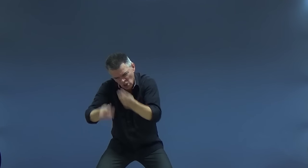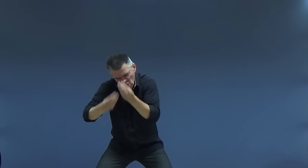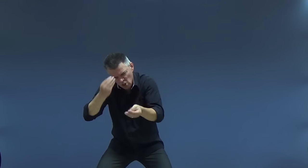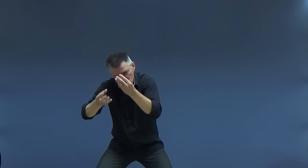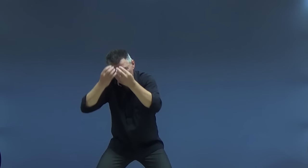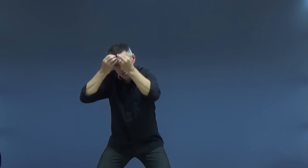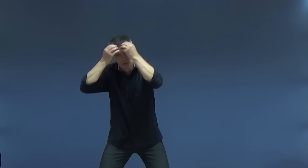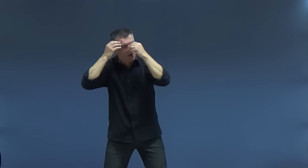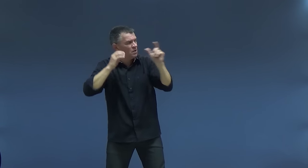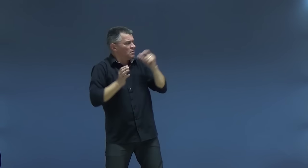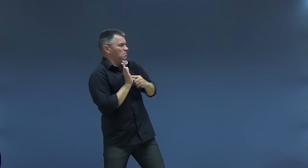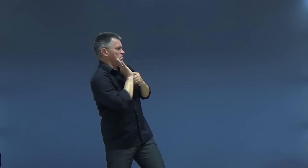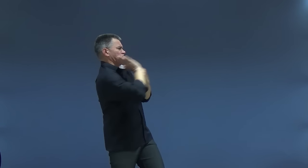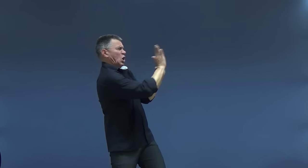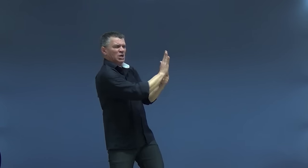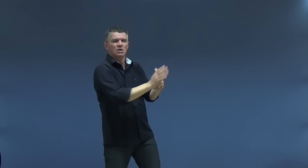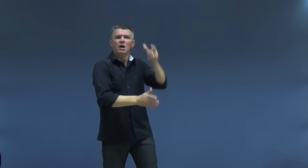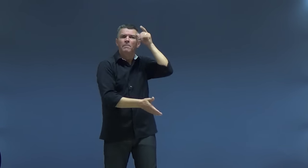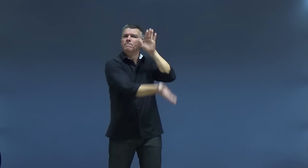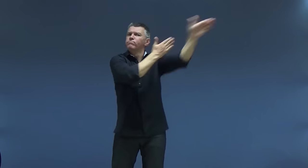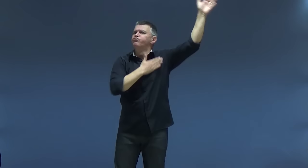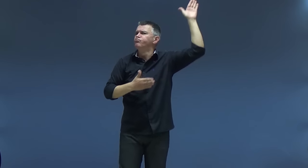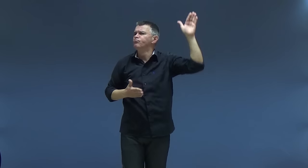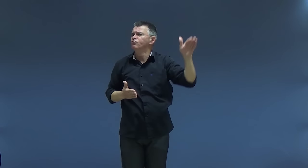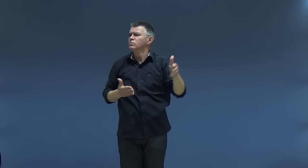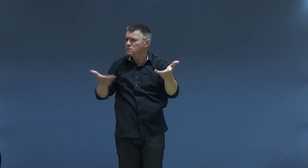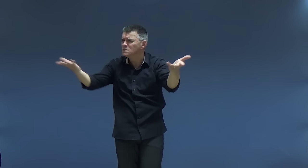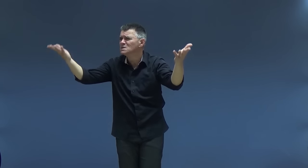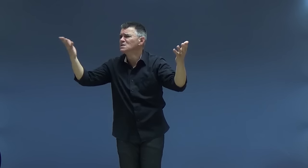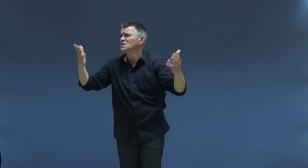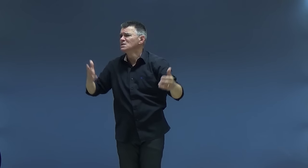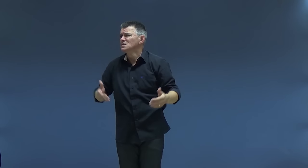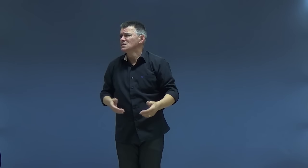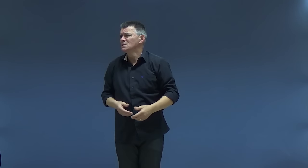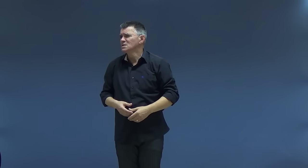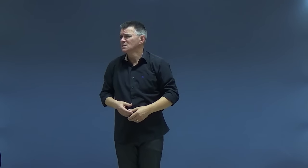Deus, leia, memorize a palavra de Deus, porque você está com outras pessoas.